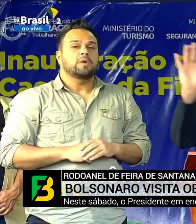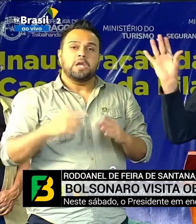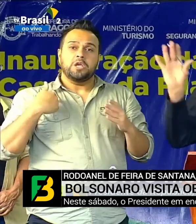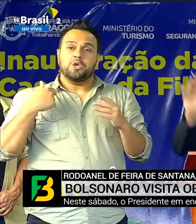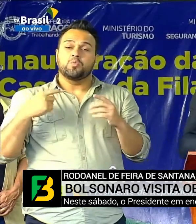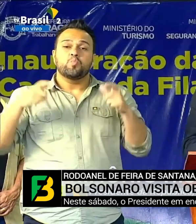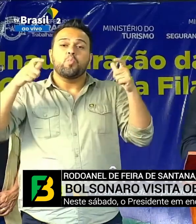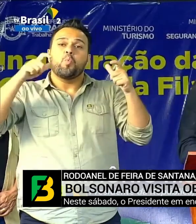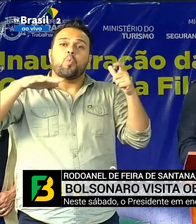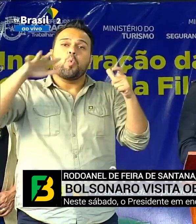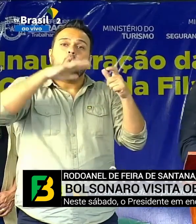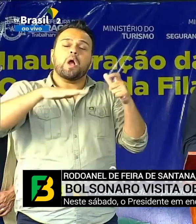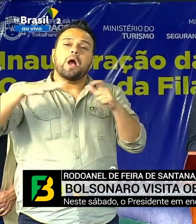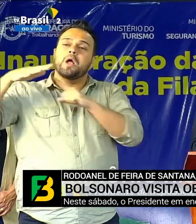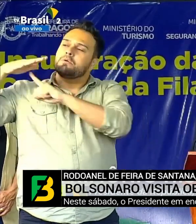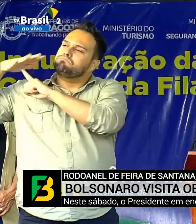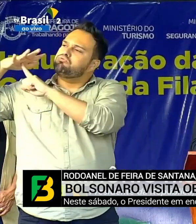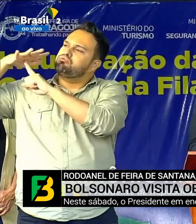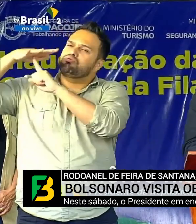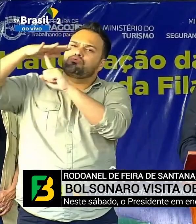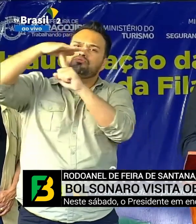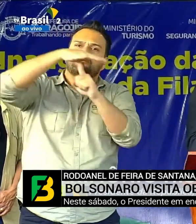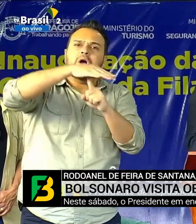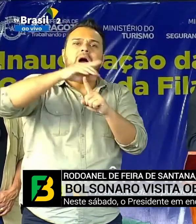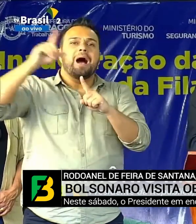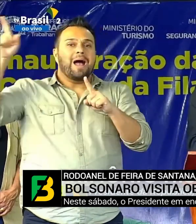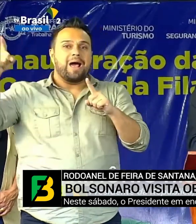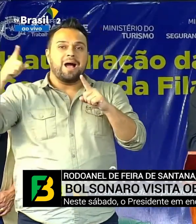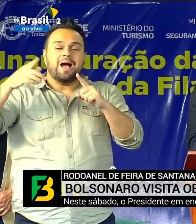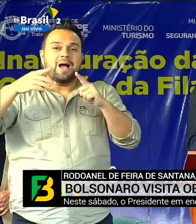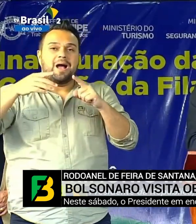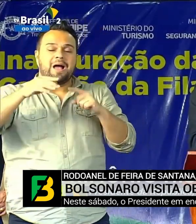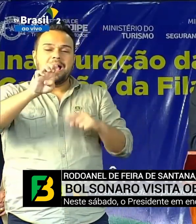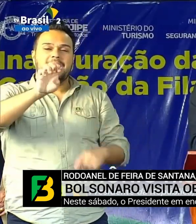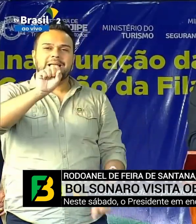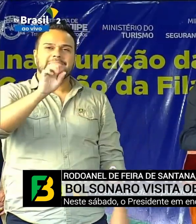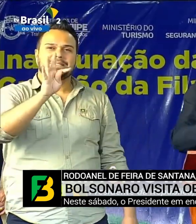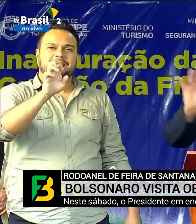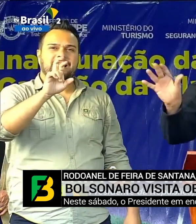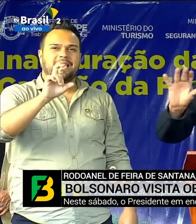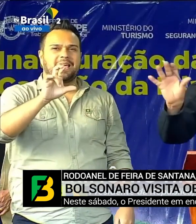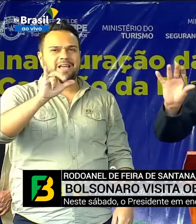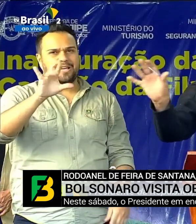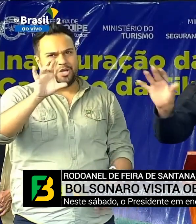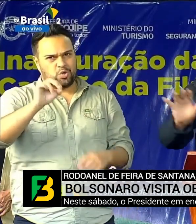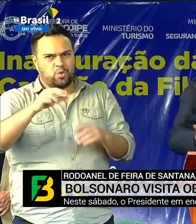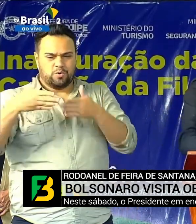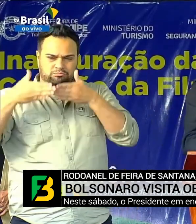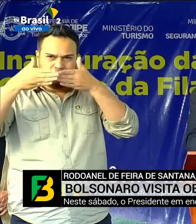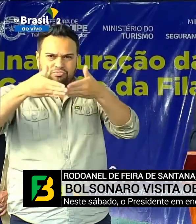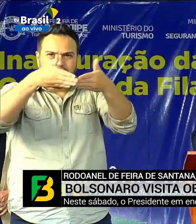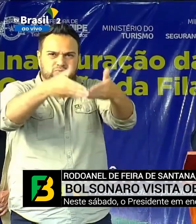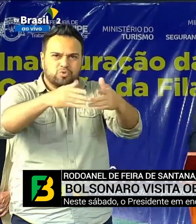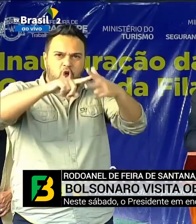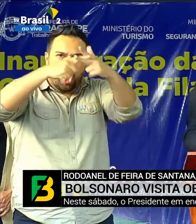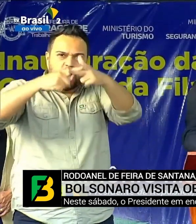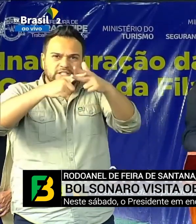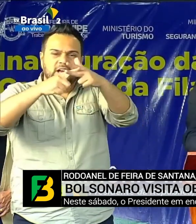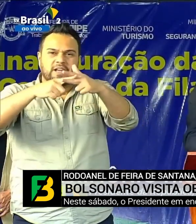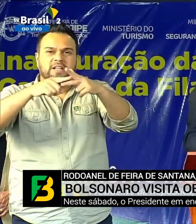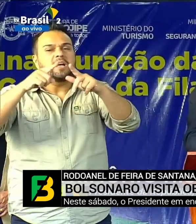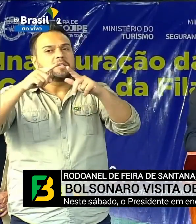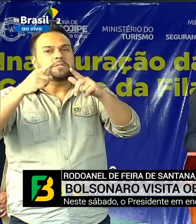região, fui aqui no estaleiro ao lado. Mas não podemos nos esquecer que em governos outros